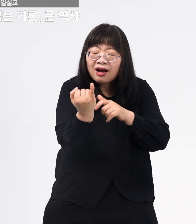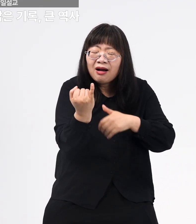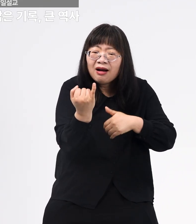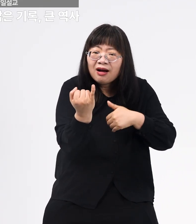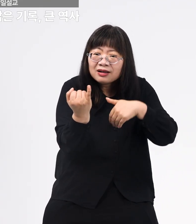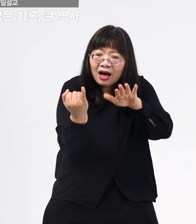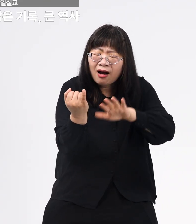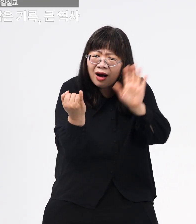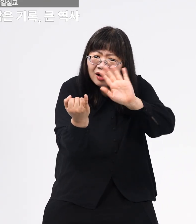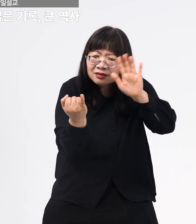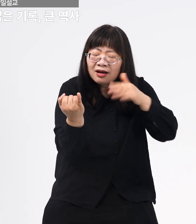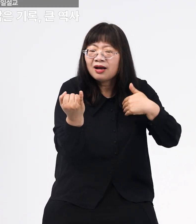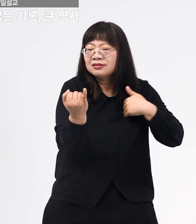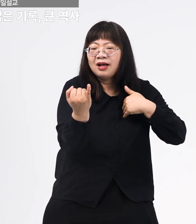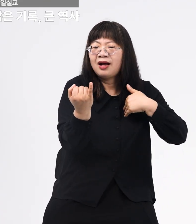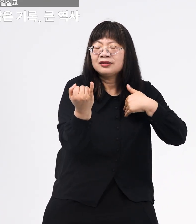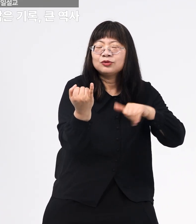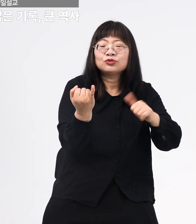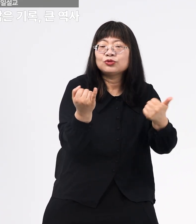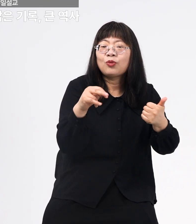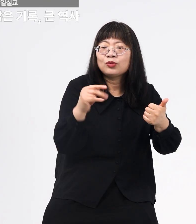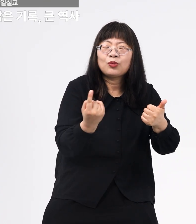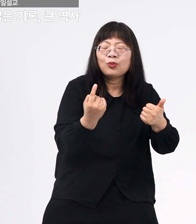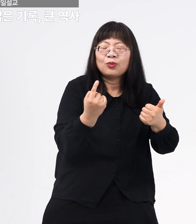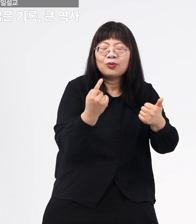가시지 않으면 나는 죽어도 못 가.